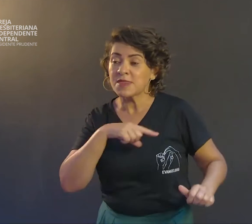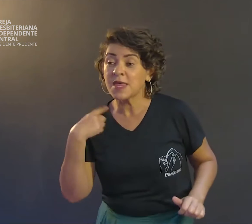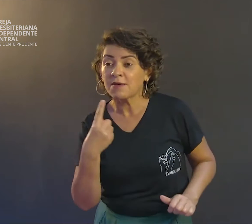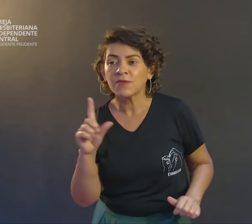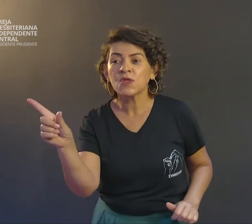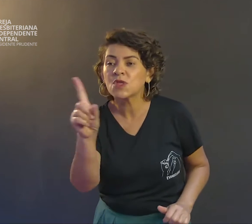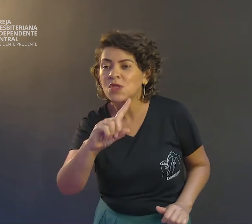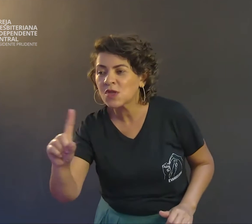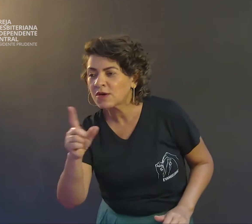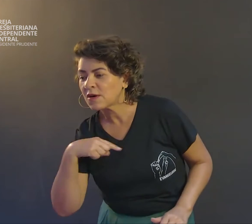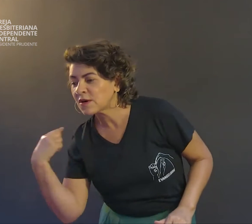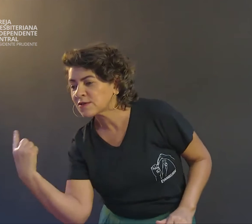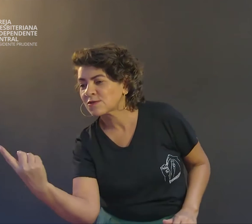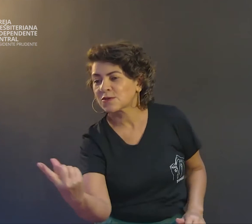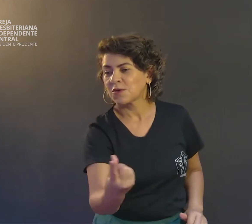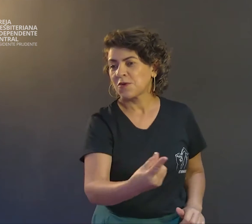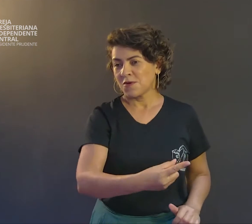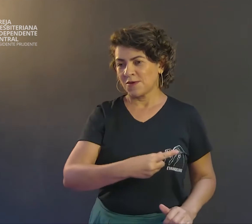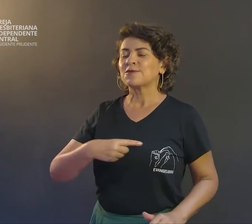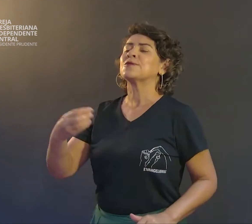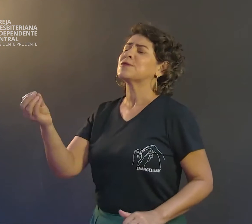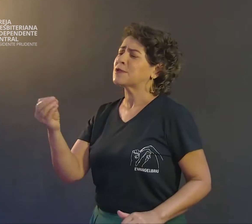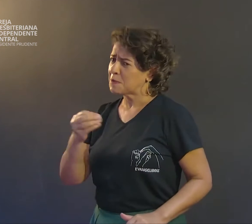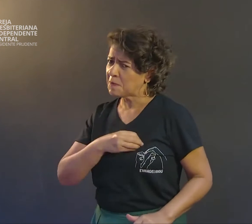Romanos 3, 23. Entretanto,